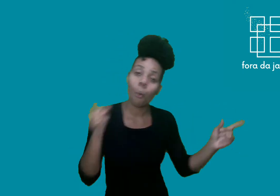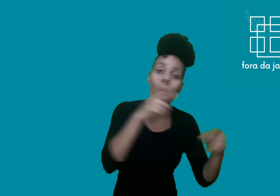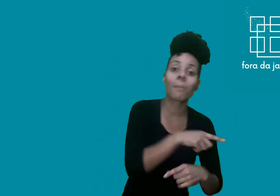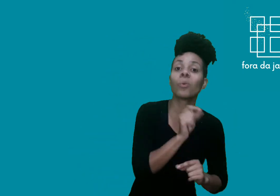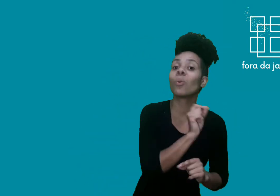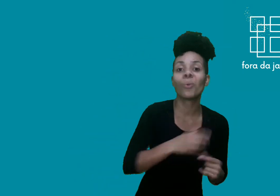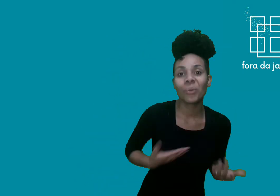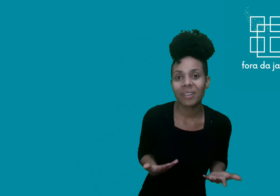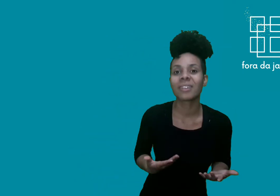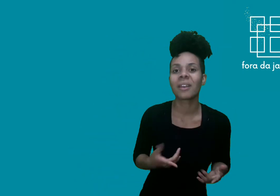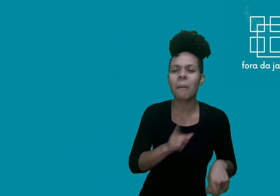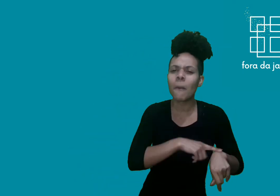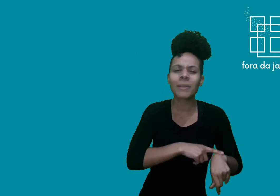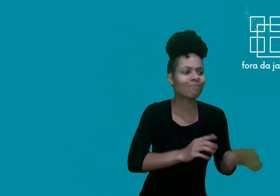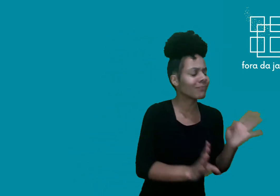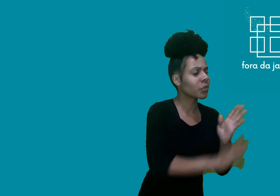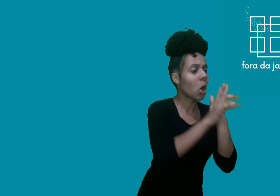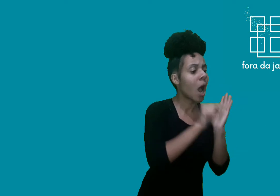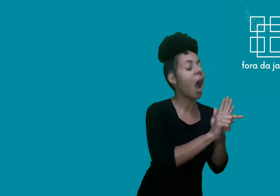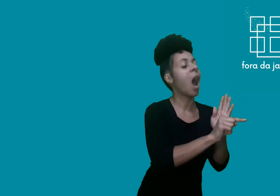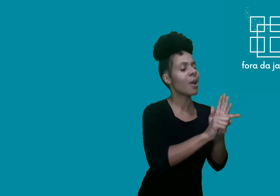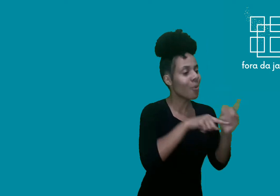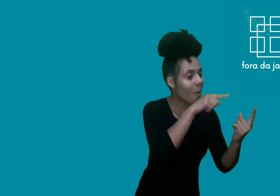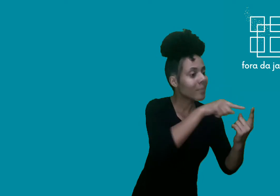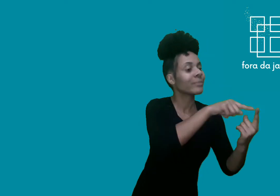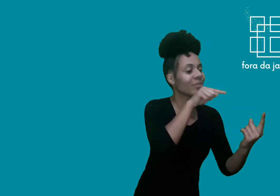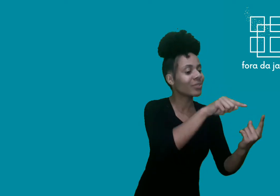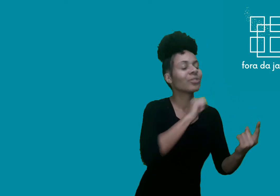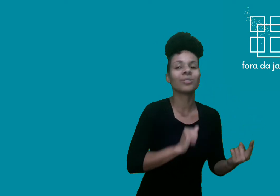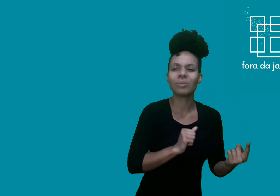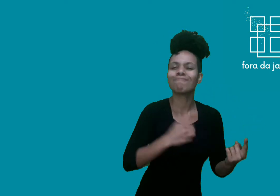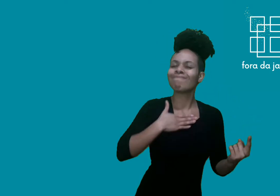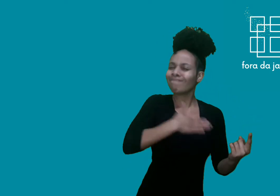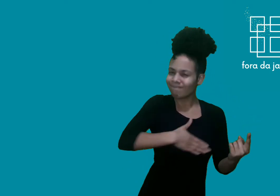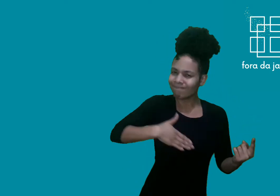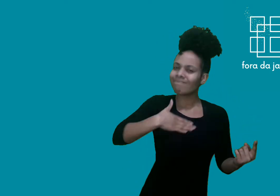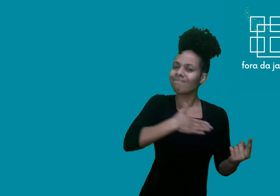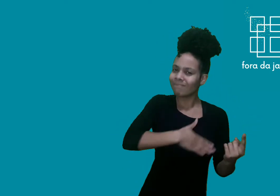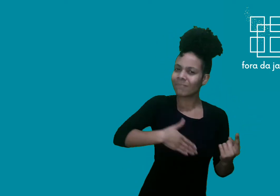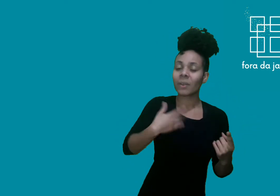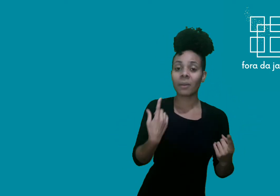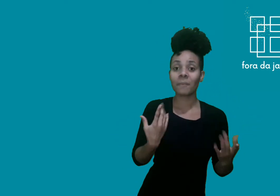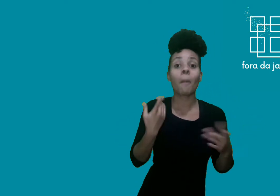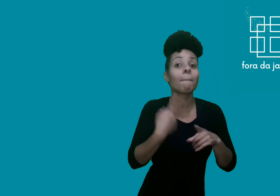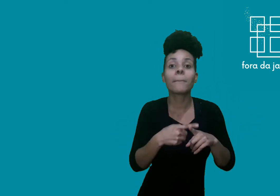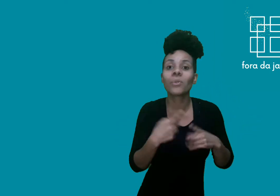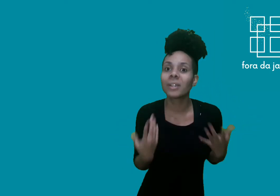né? Mas como que a gente vai fazer esse processo se a gente não sabe o que a gente é? Ou se a gente vive